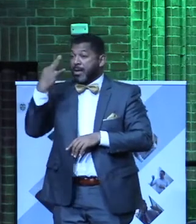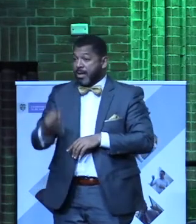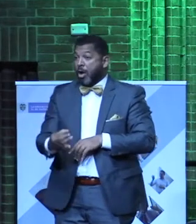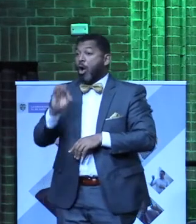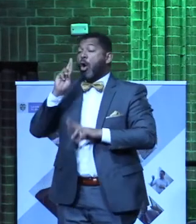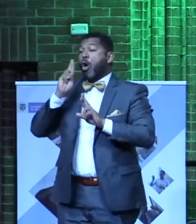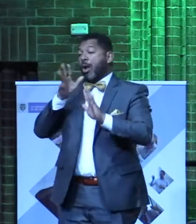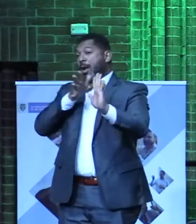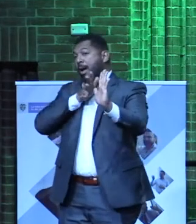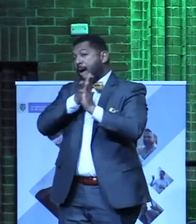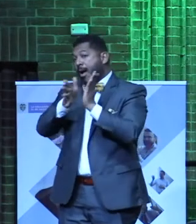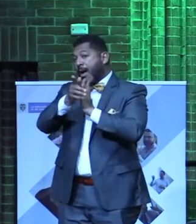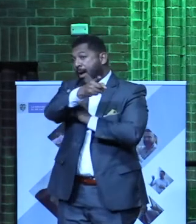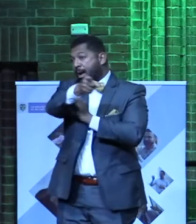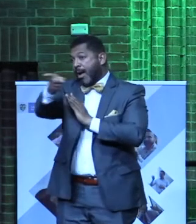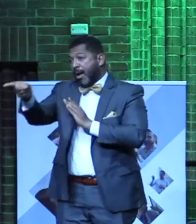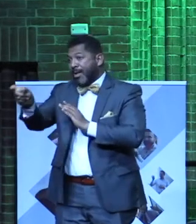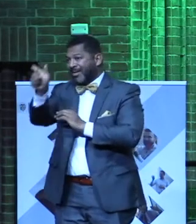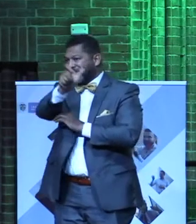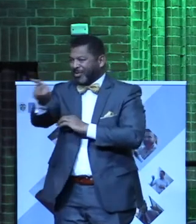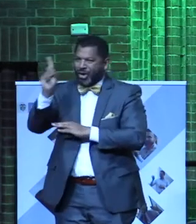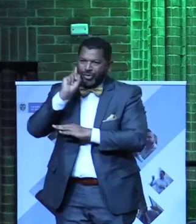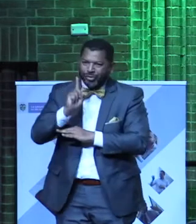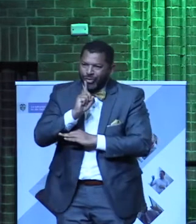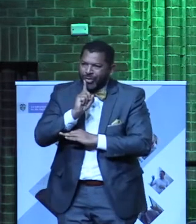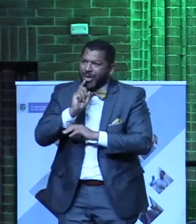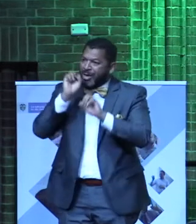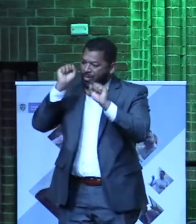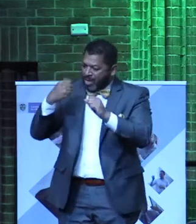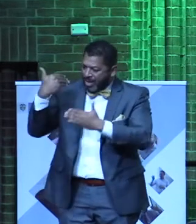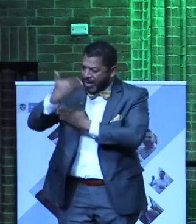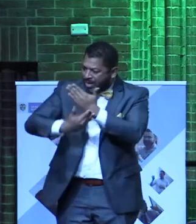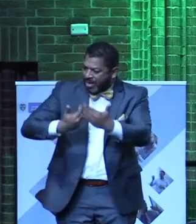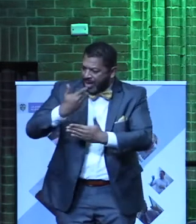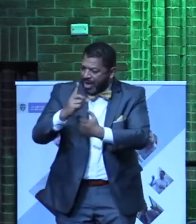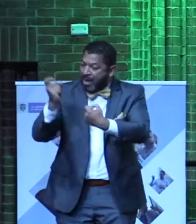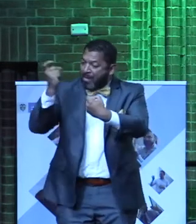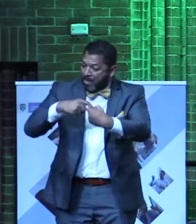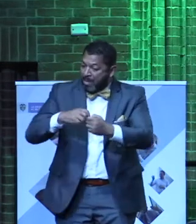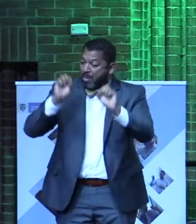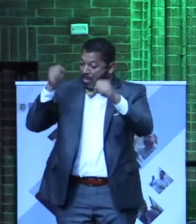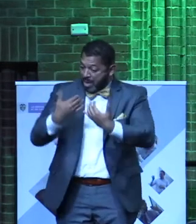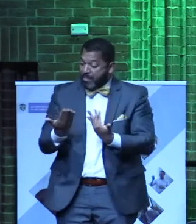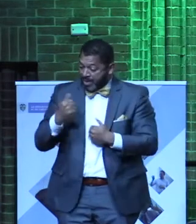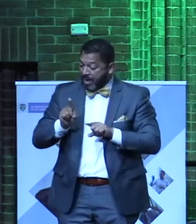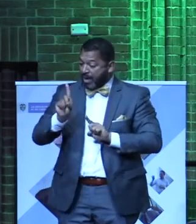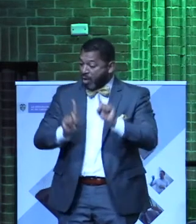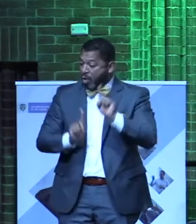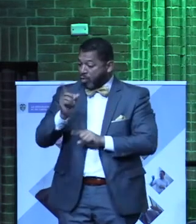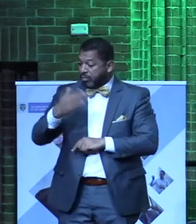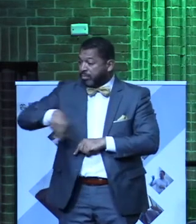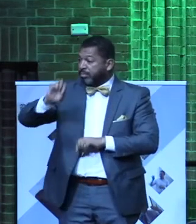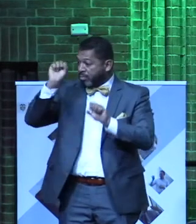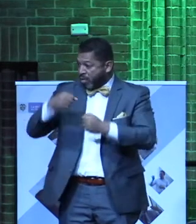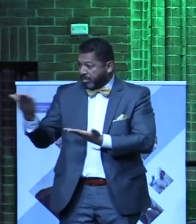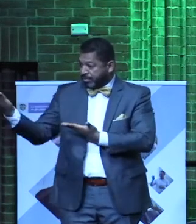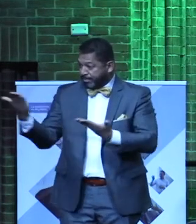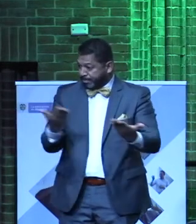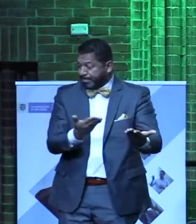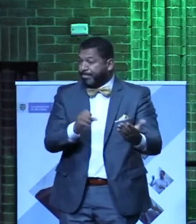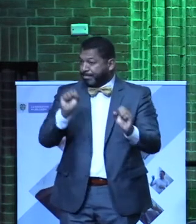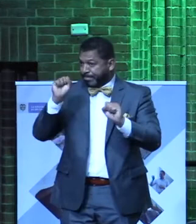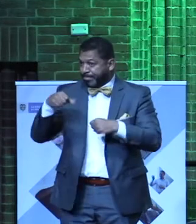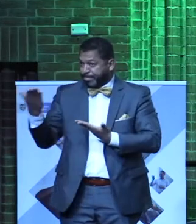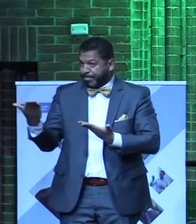mensaje, que las personas sordas se vinculen a esos concursos, participen en esos concursos, porque necesitamos que estas